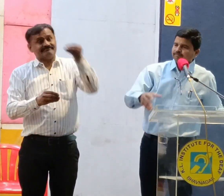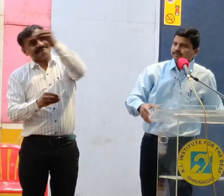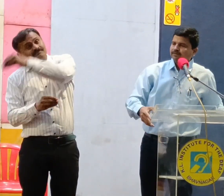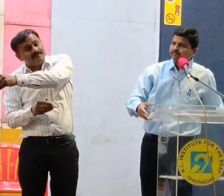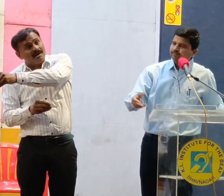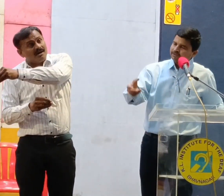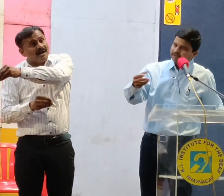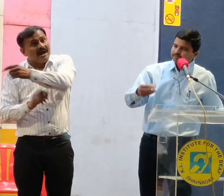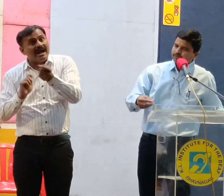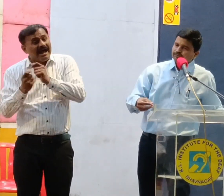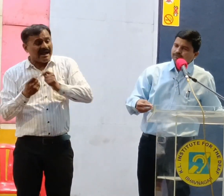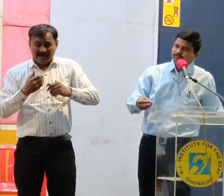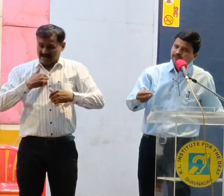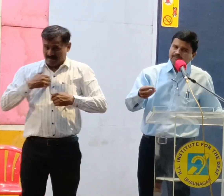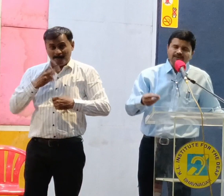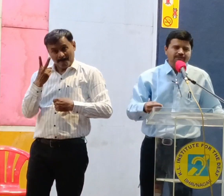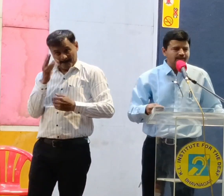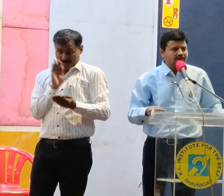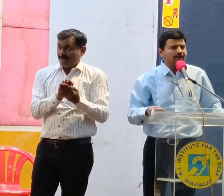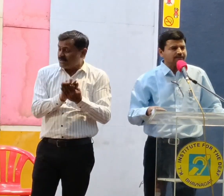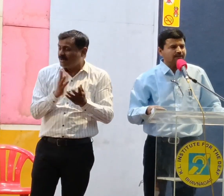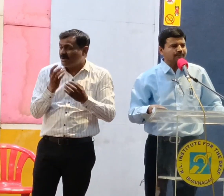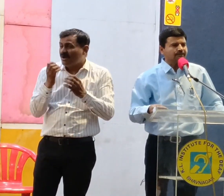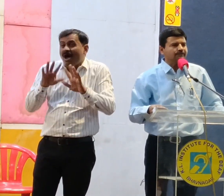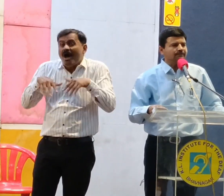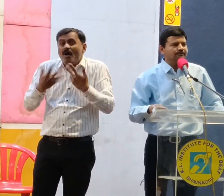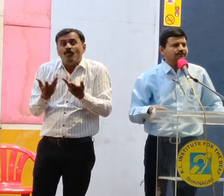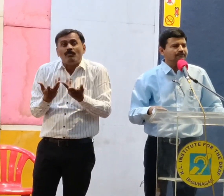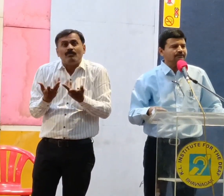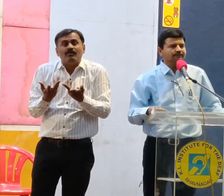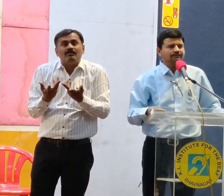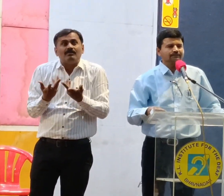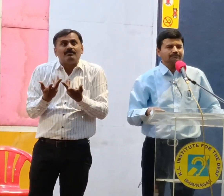પાછી આપી અને આમ પાછા એમ કહેતો તો મારી પાસે બે હીરા છે એમાંથી